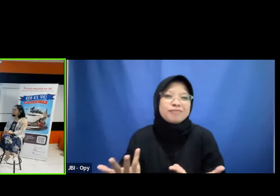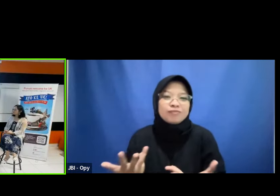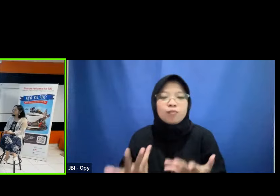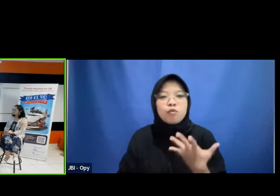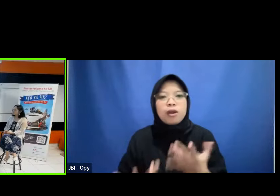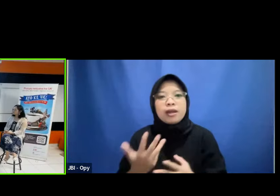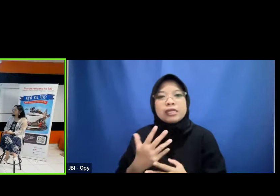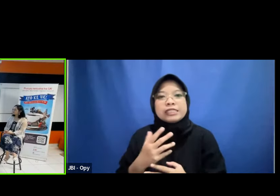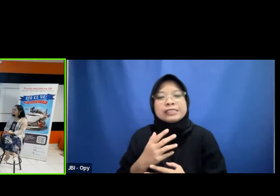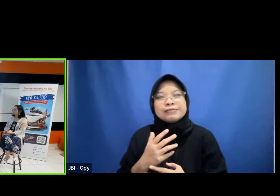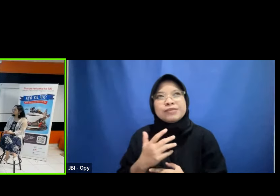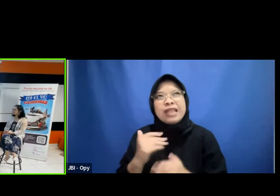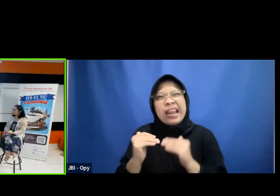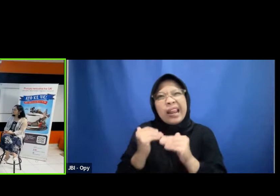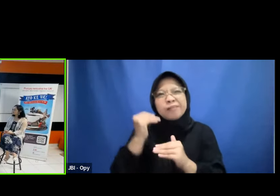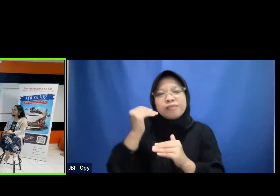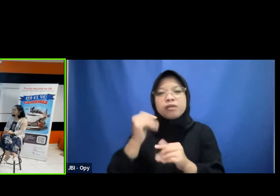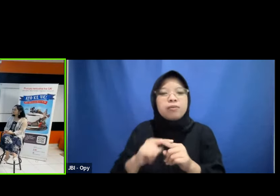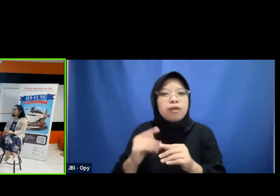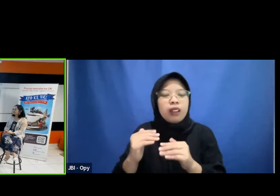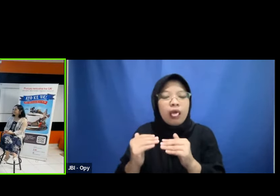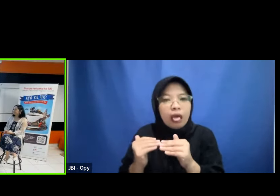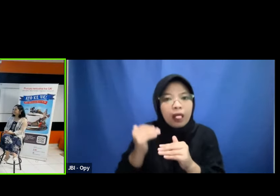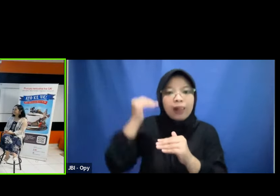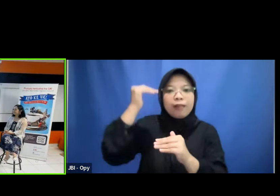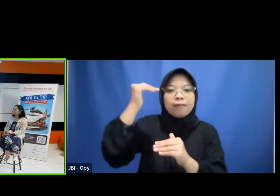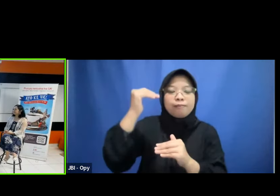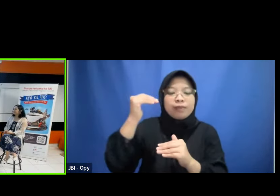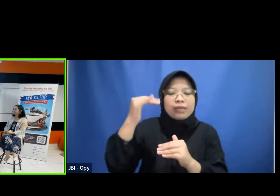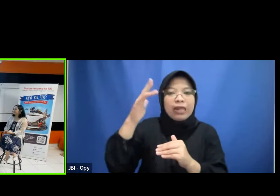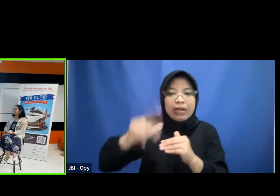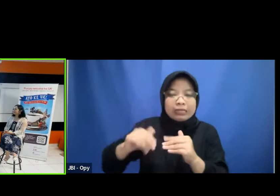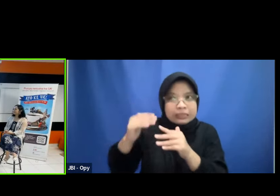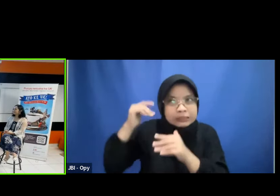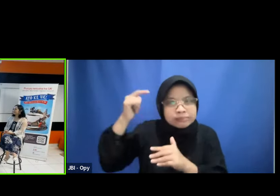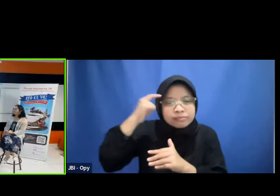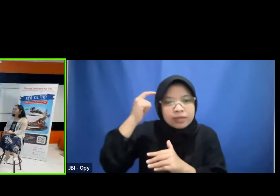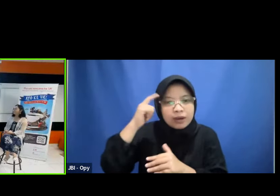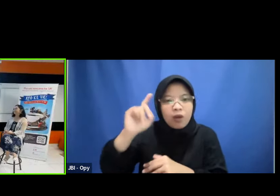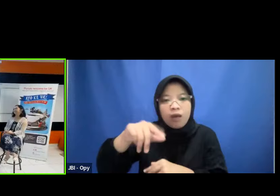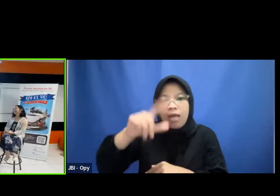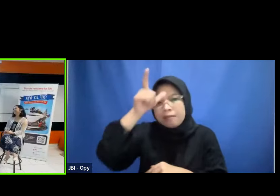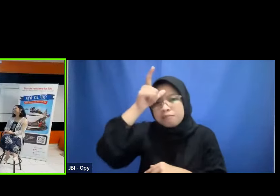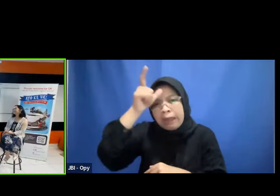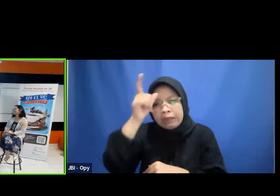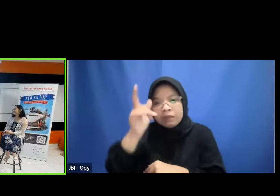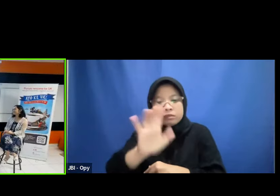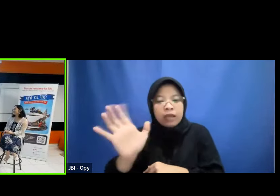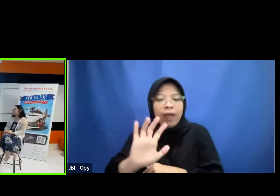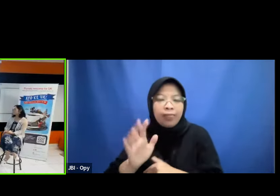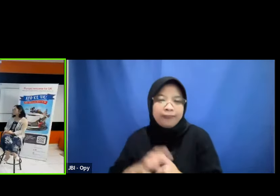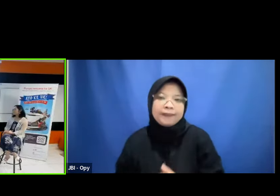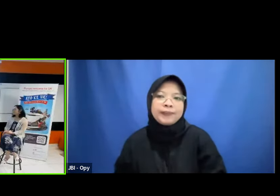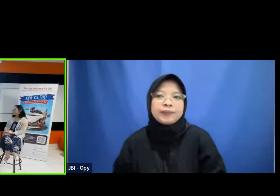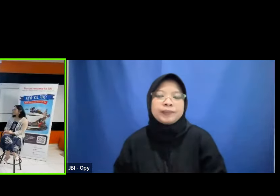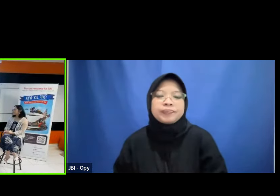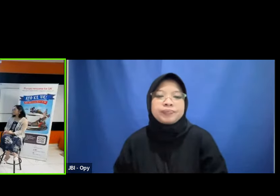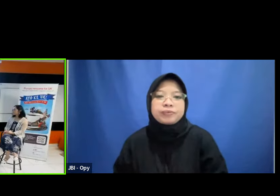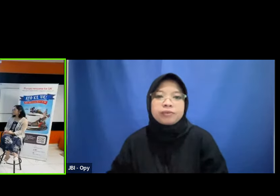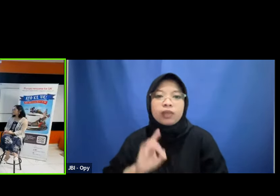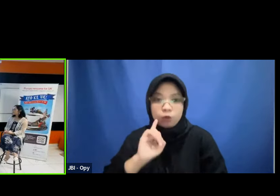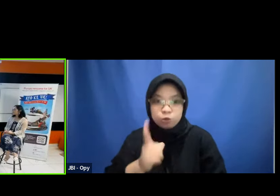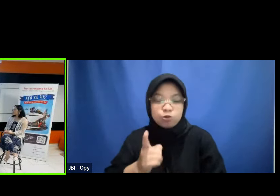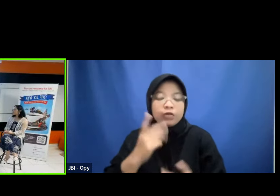lebih tapi kalau terlalu berlebih ya kadang-kadang itu juga berpikir Oh ini lebah ini gitu ya Ee Nah itu